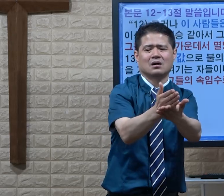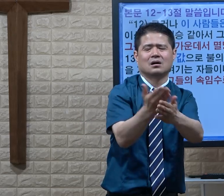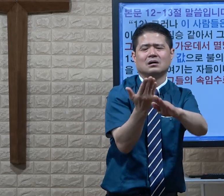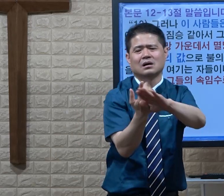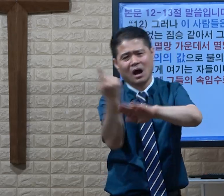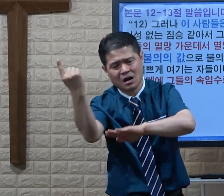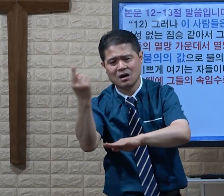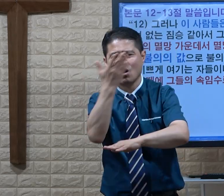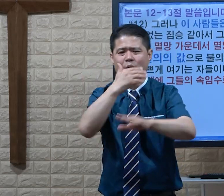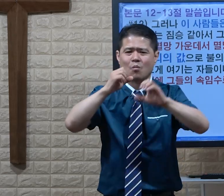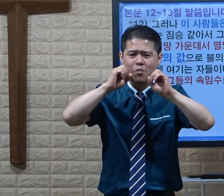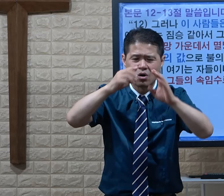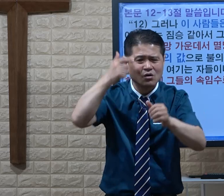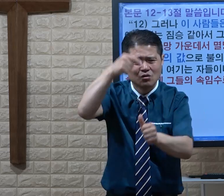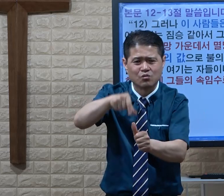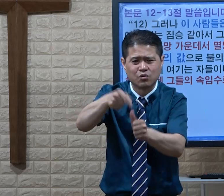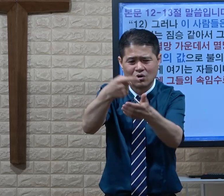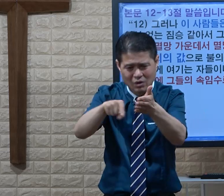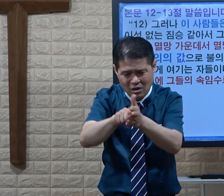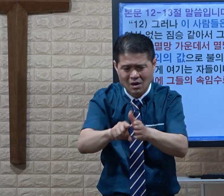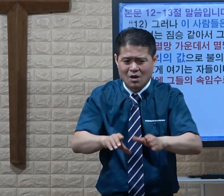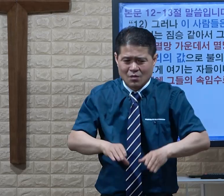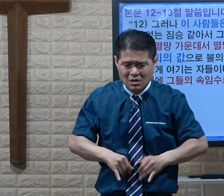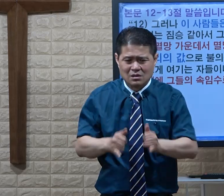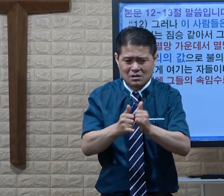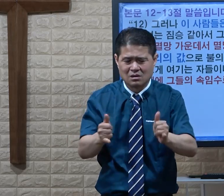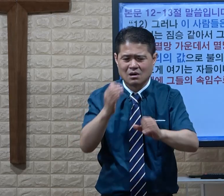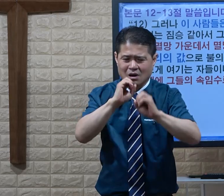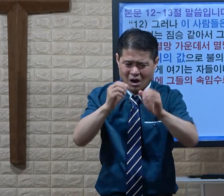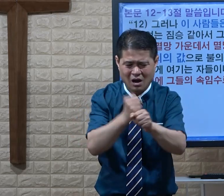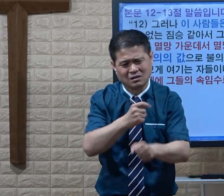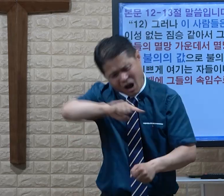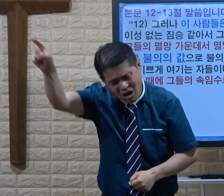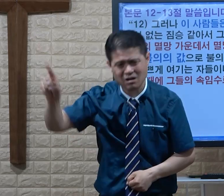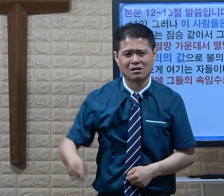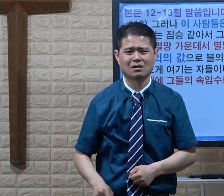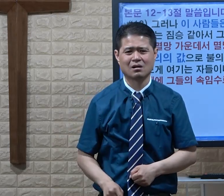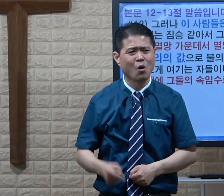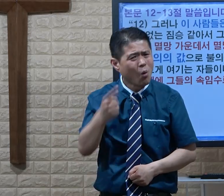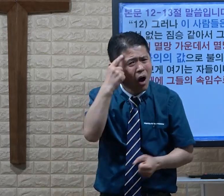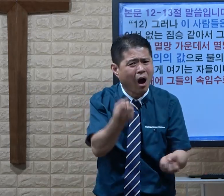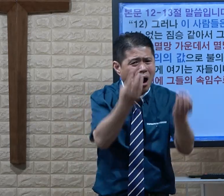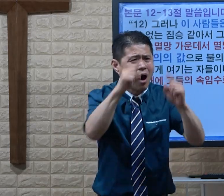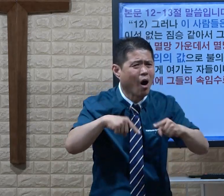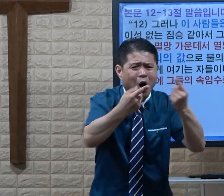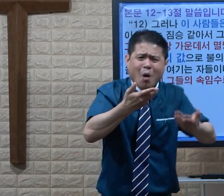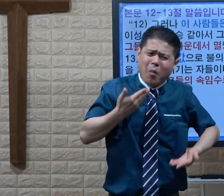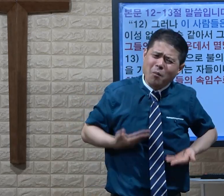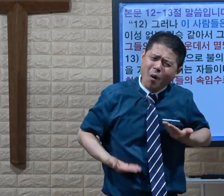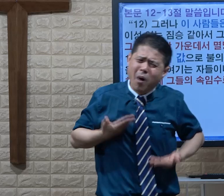다른 이방인의 축제에 가지 말고 오히려 복음을, 구원을 위해서 가난한 자들에게 복음을 전하라고 했습니다.